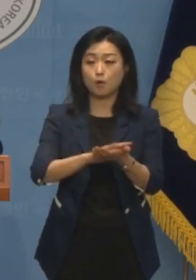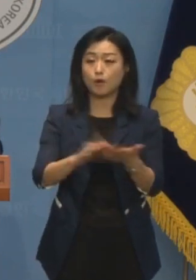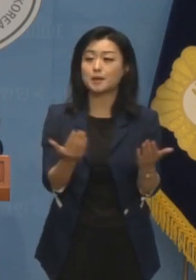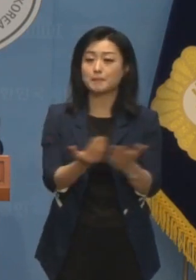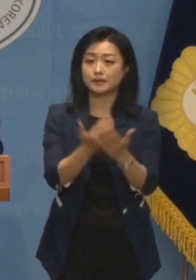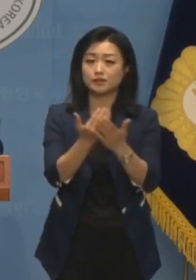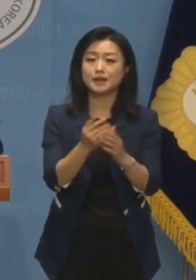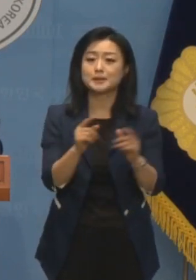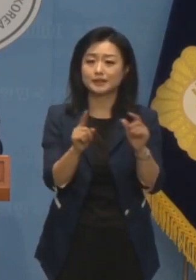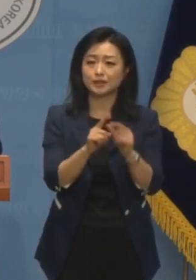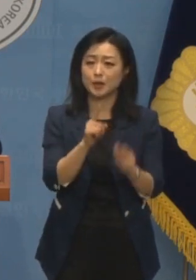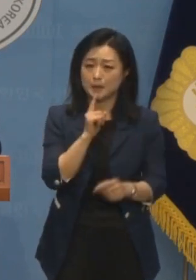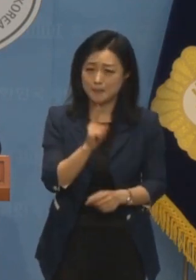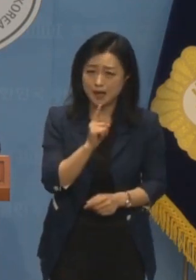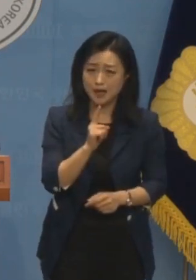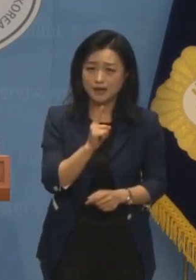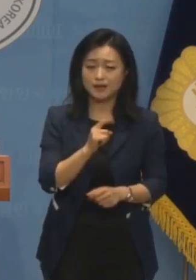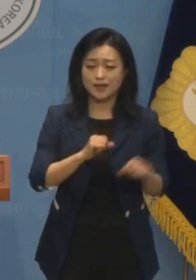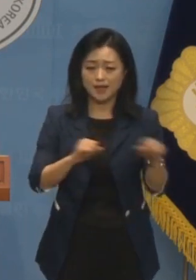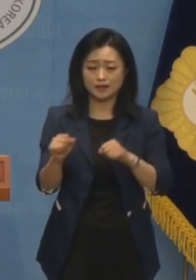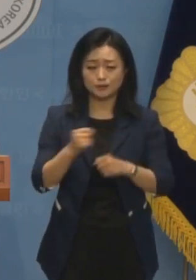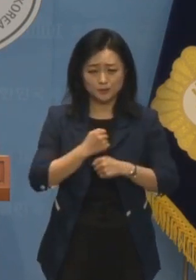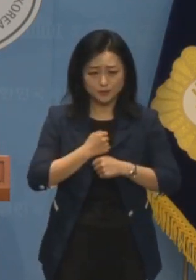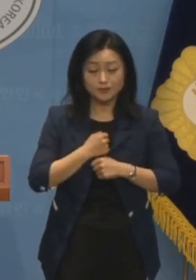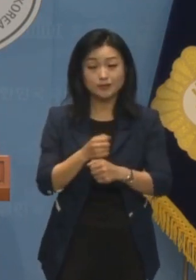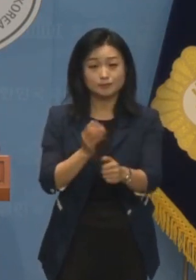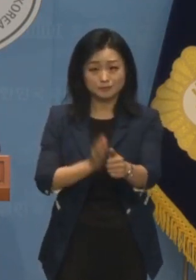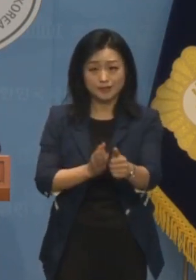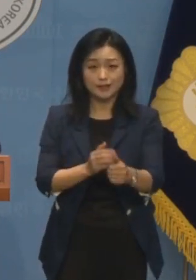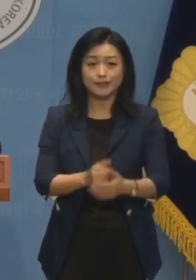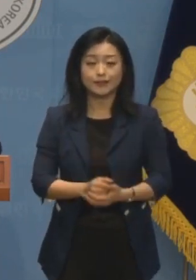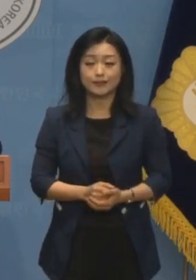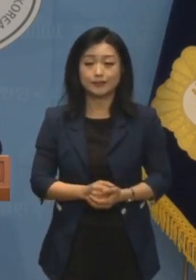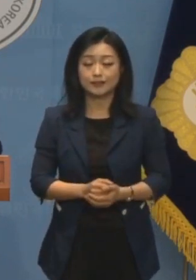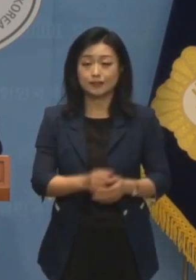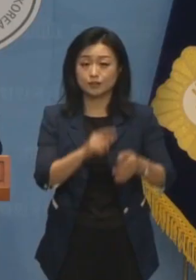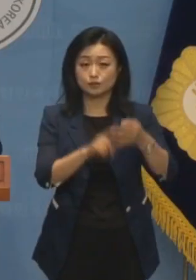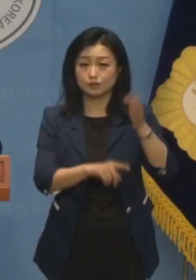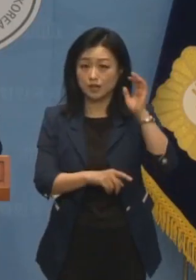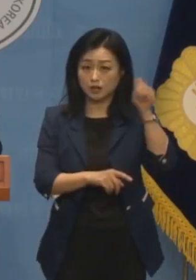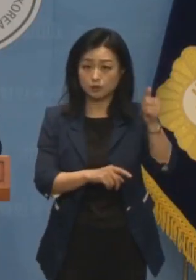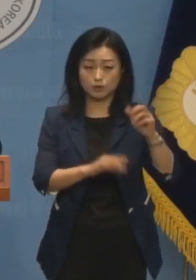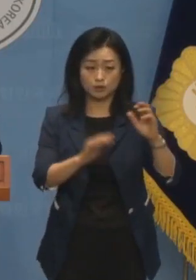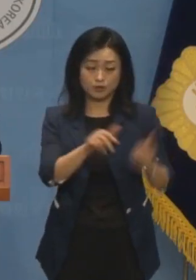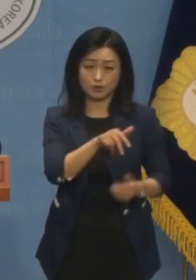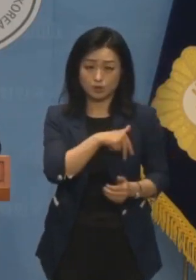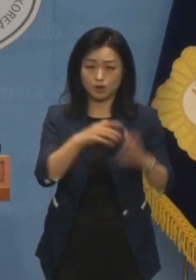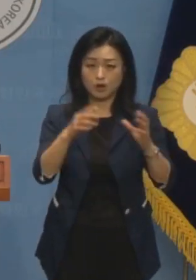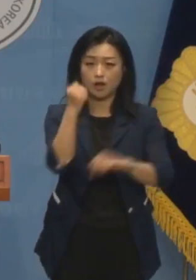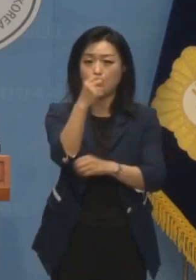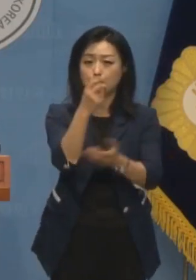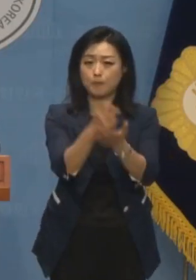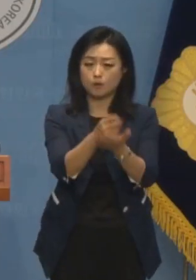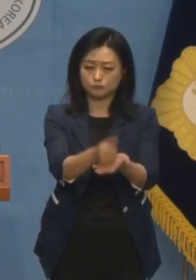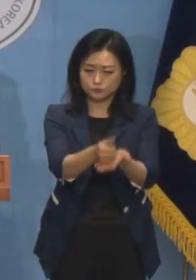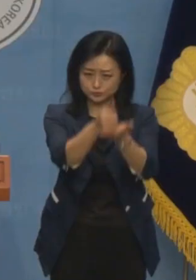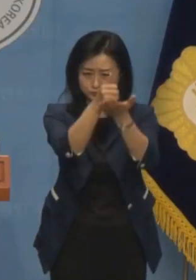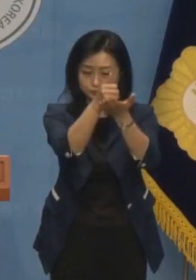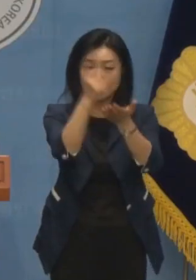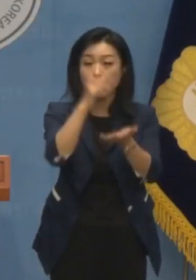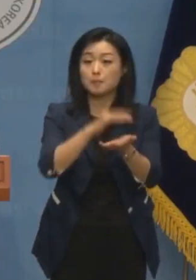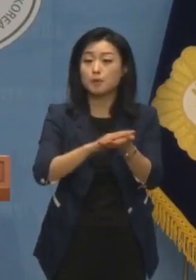정진시키는 말과 행동만이 정답입니다. 대통령과 국회의원은 헌법 준수와 평화적 통일